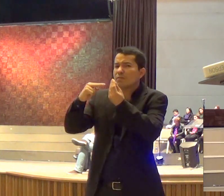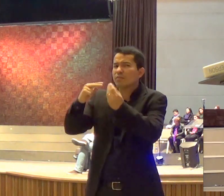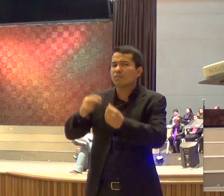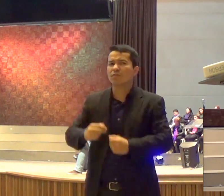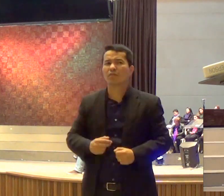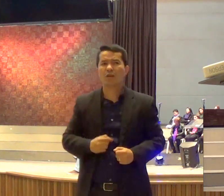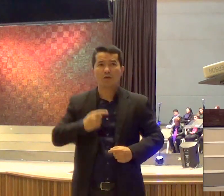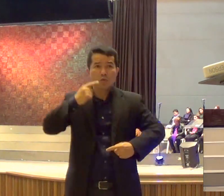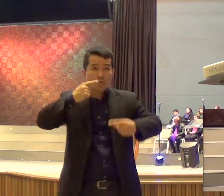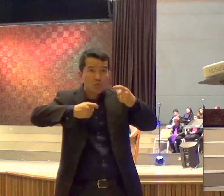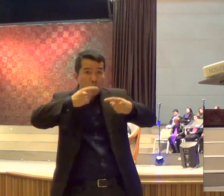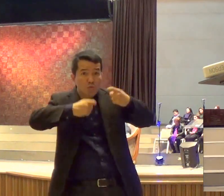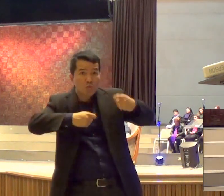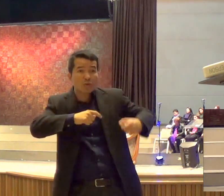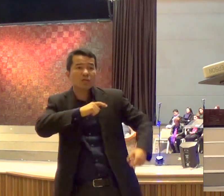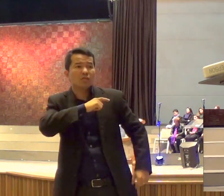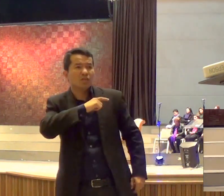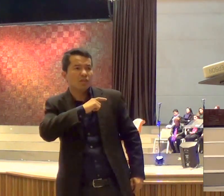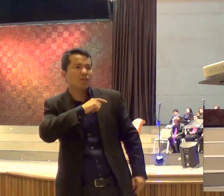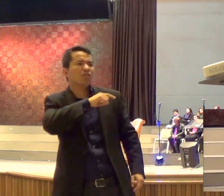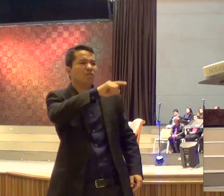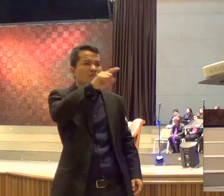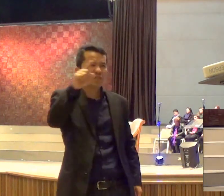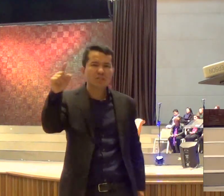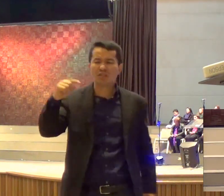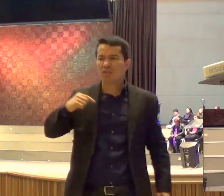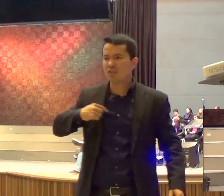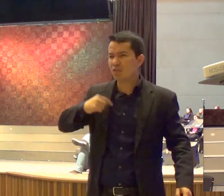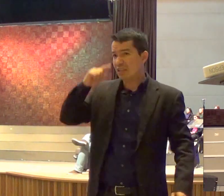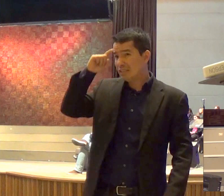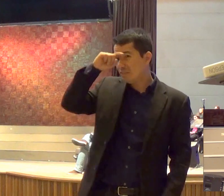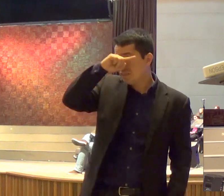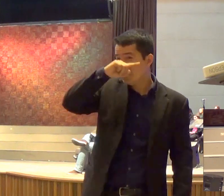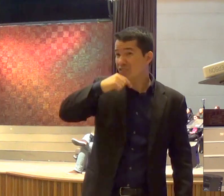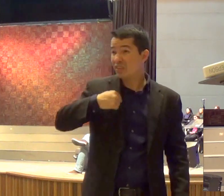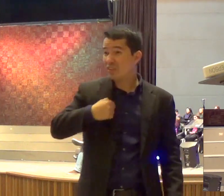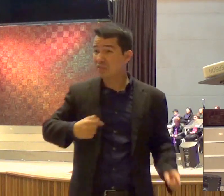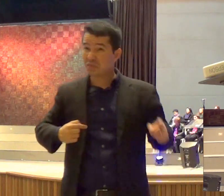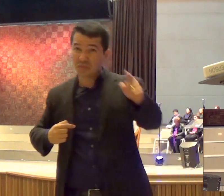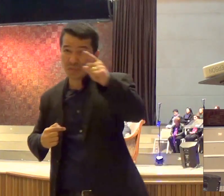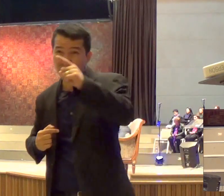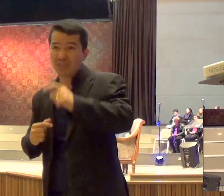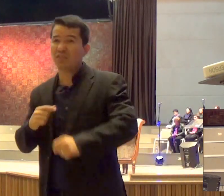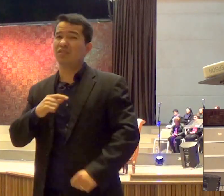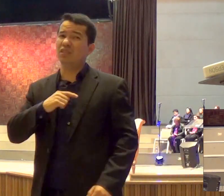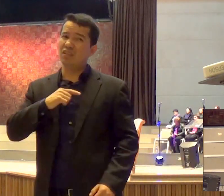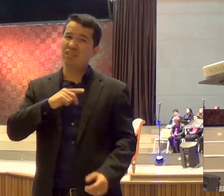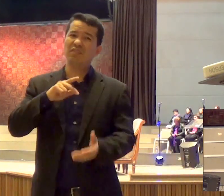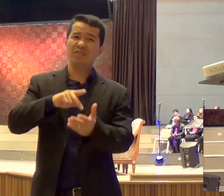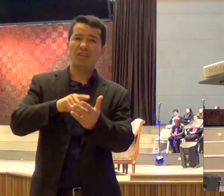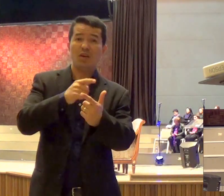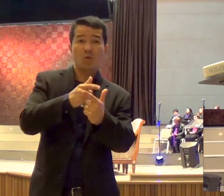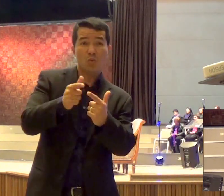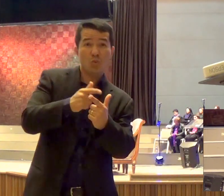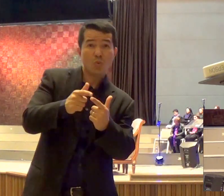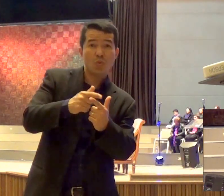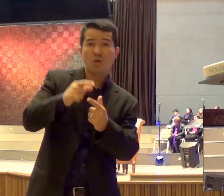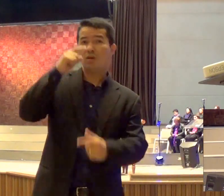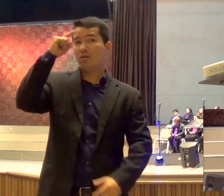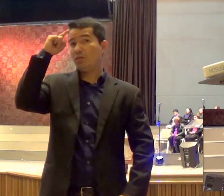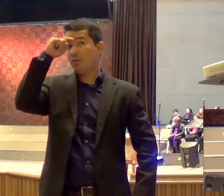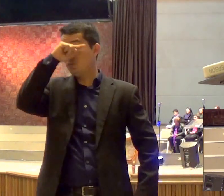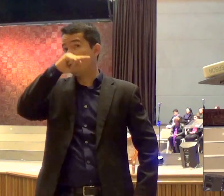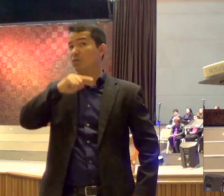dificuldades todos nós as enfrentamos Como eu disse no início desse tempo de reflexão